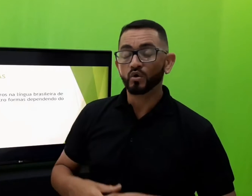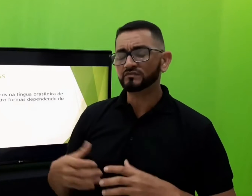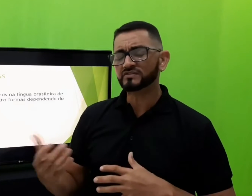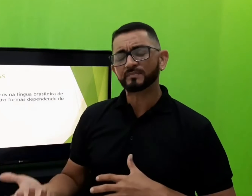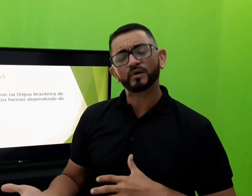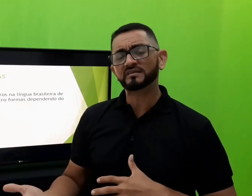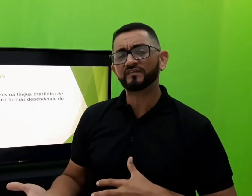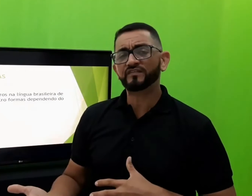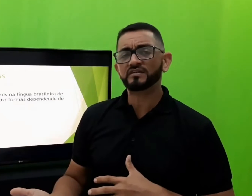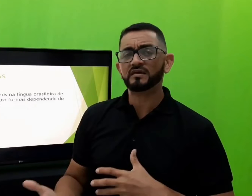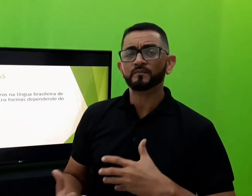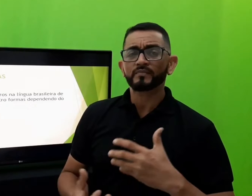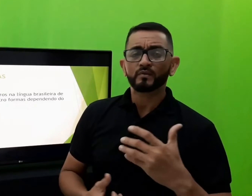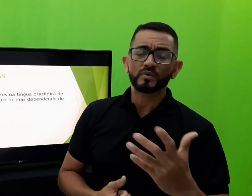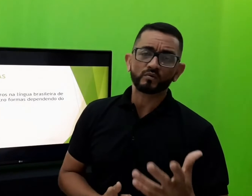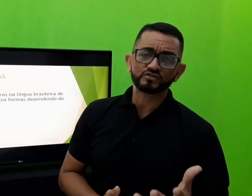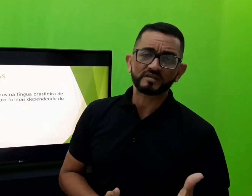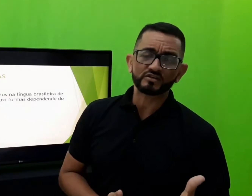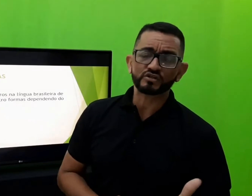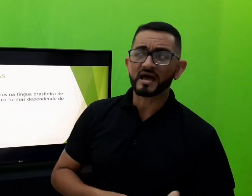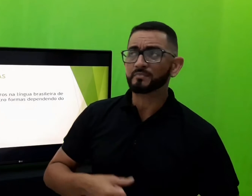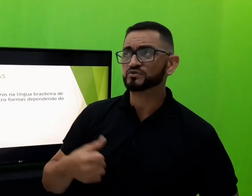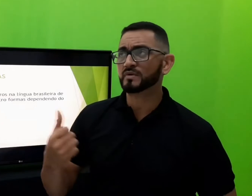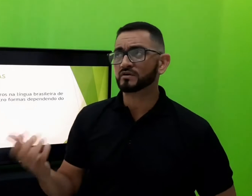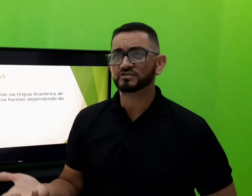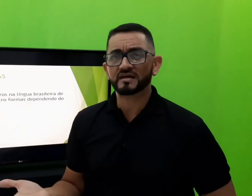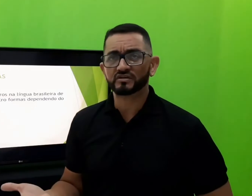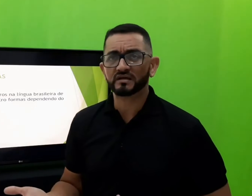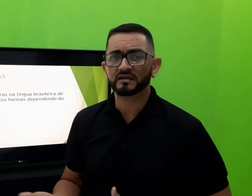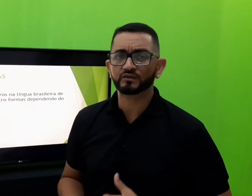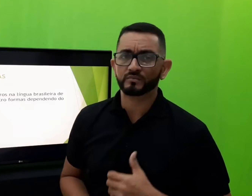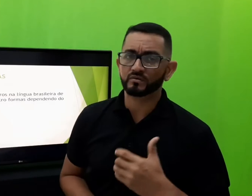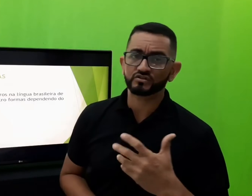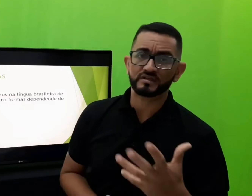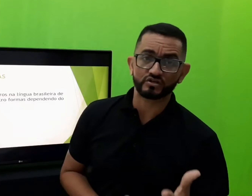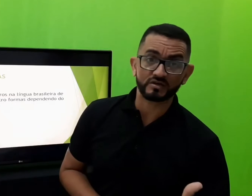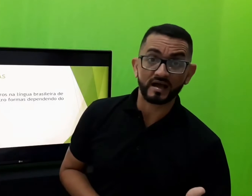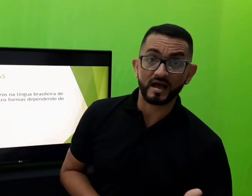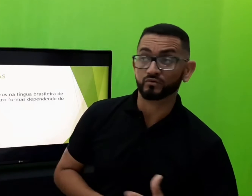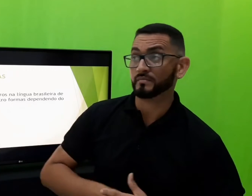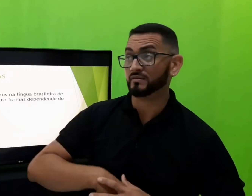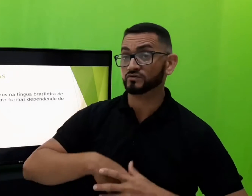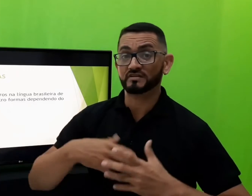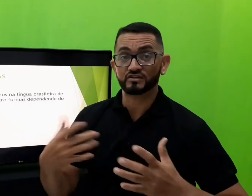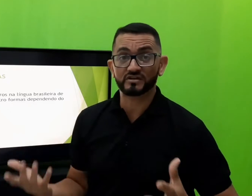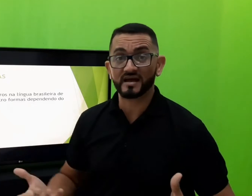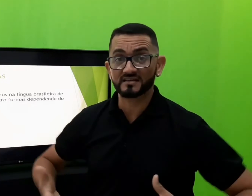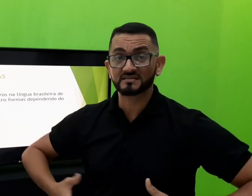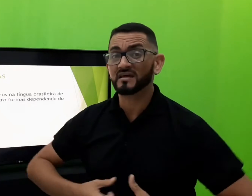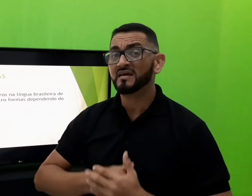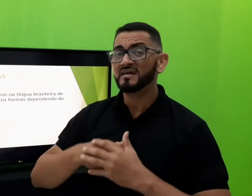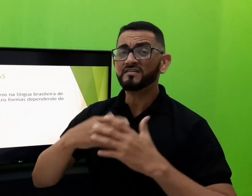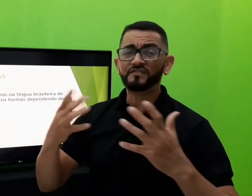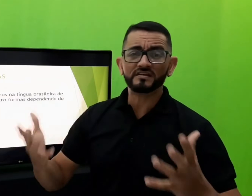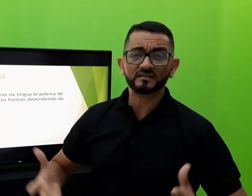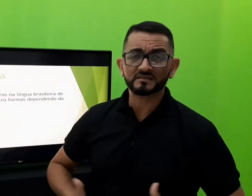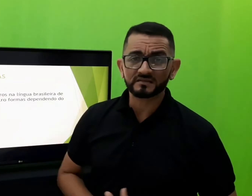onde você pode definir uma quantidade de lápis, uma quantidade de caneta, uma quantidade de carro, uma quantidade de casas, infinitas